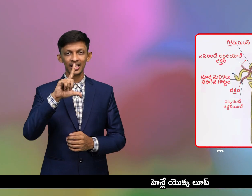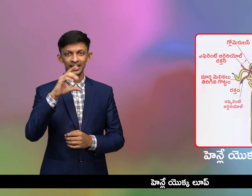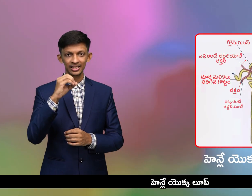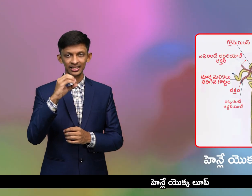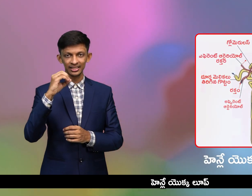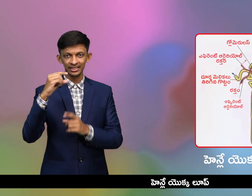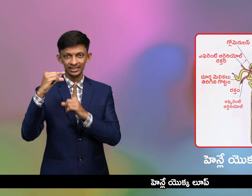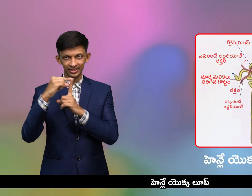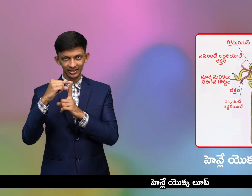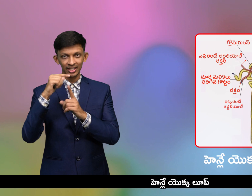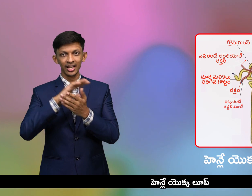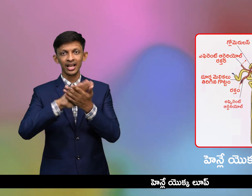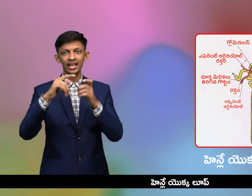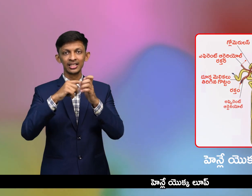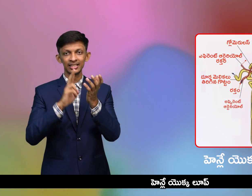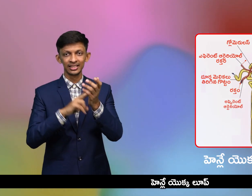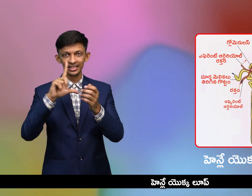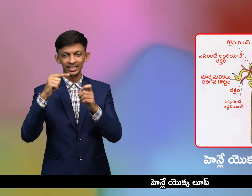హెన్లే యొక్క లూప్,